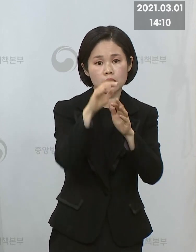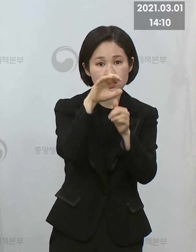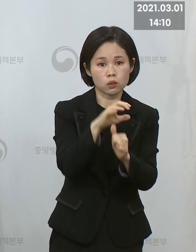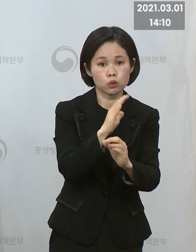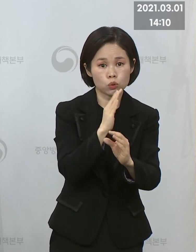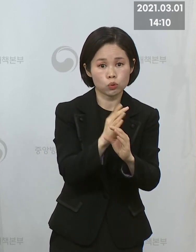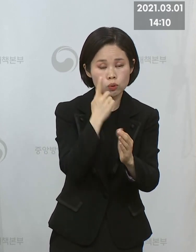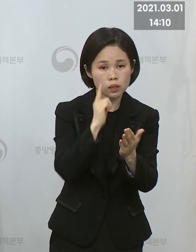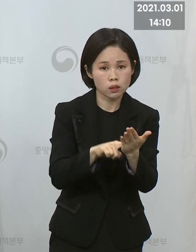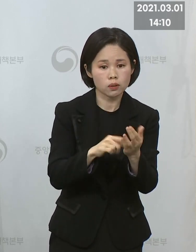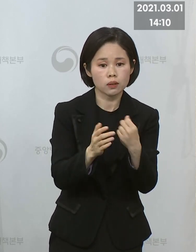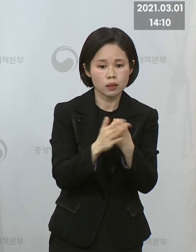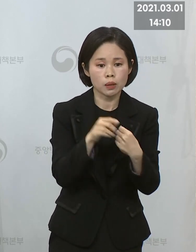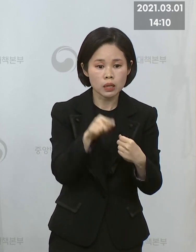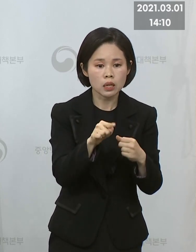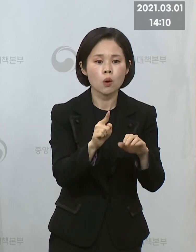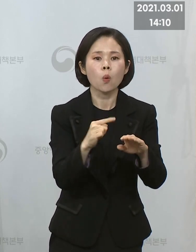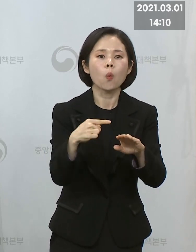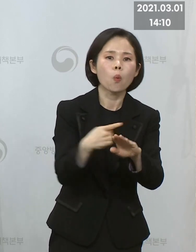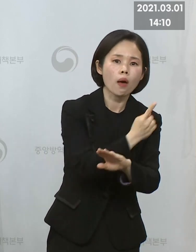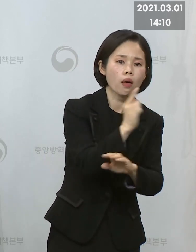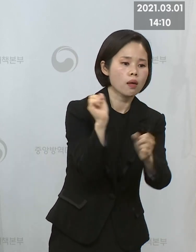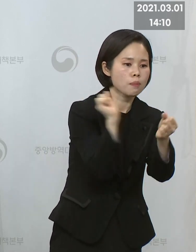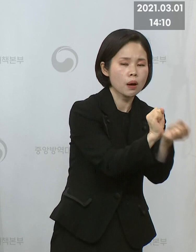추가적인 접촉자는 없는 상황입니다.